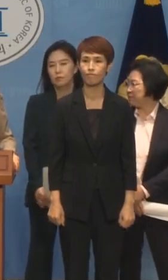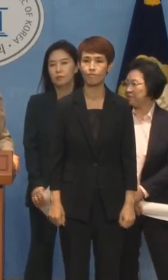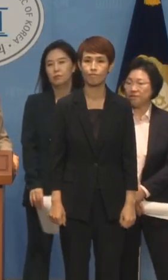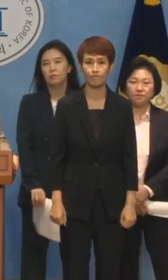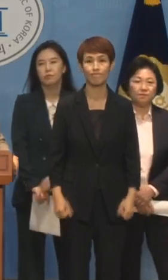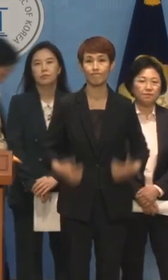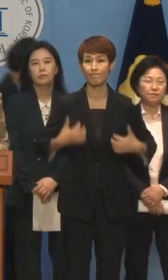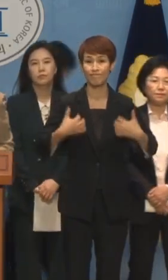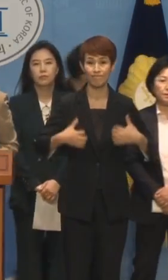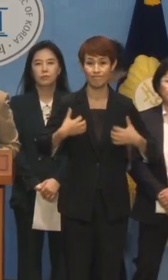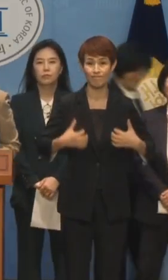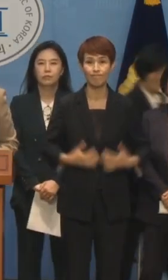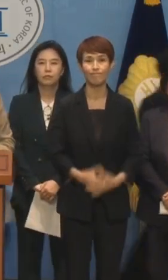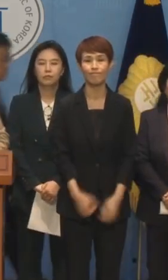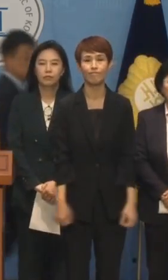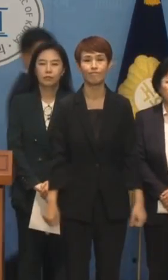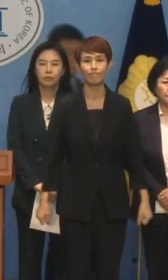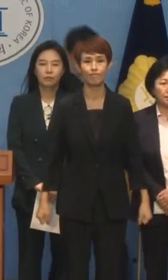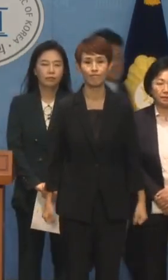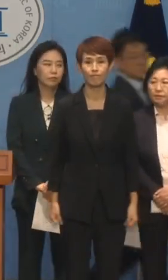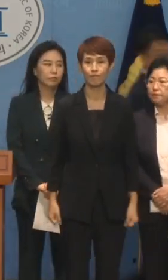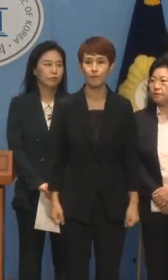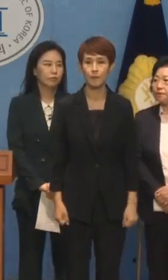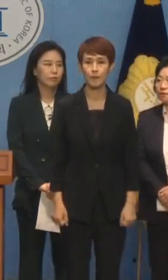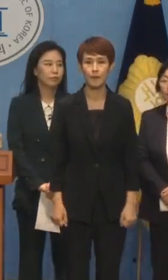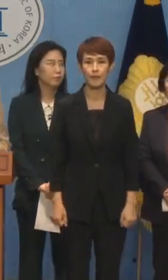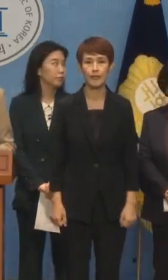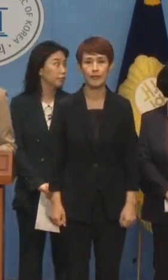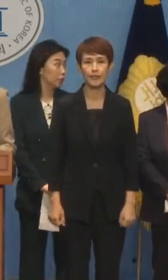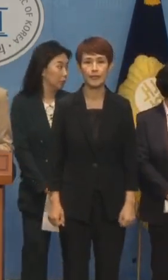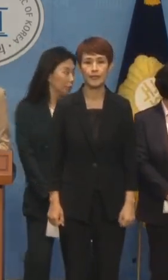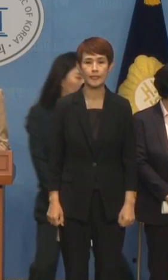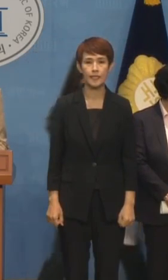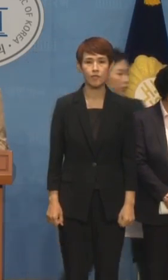네, 반갑습니다. 다 서시면.